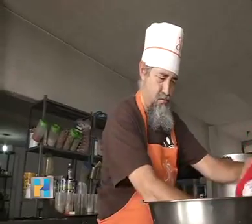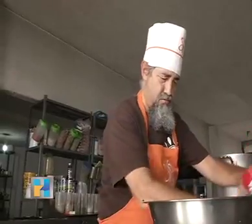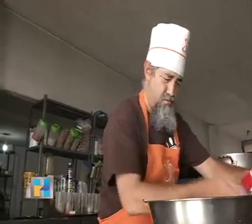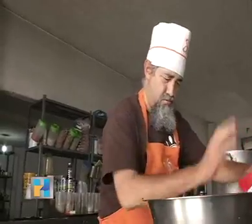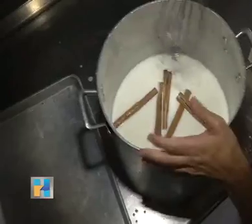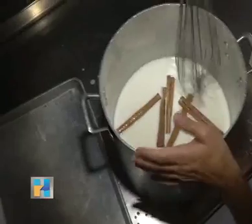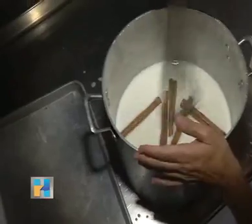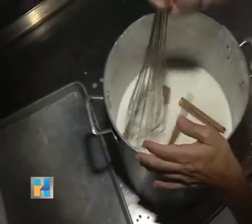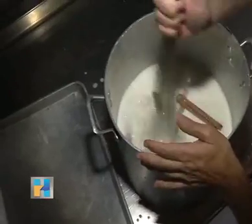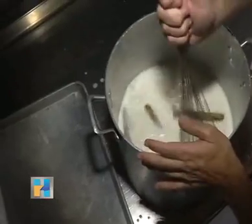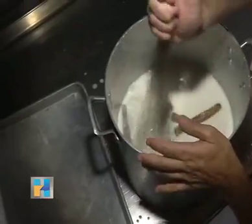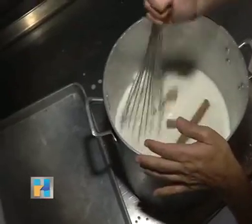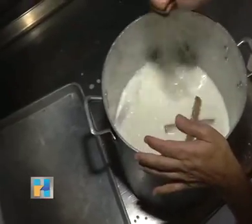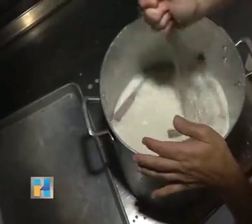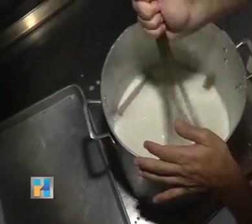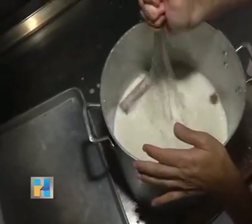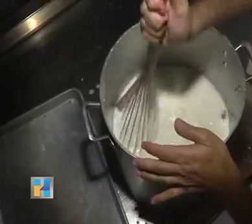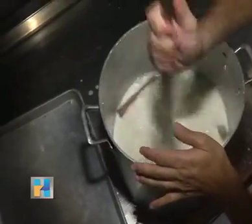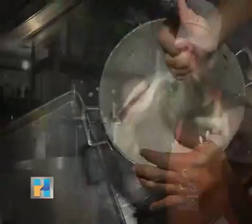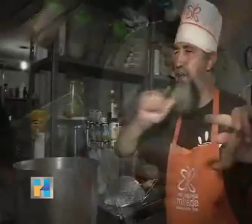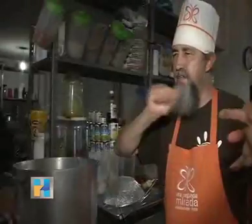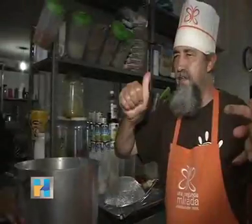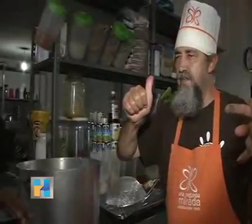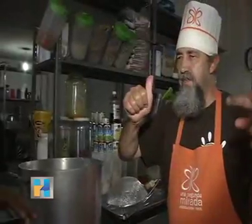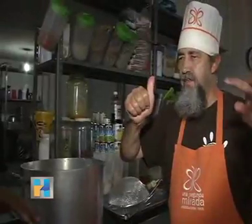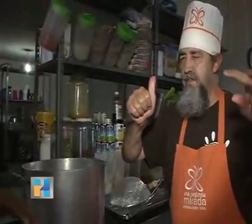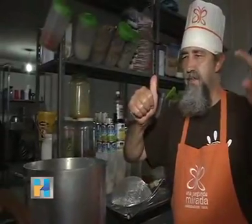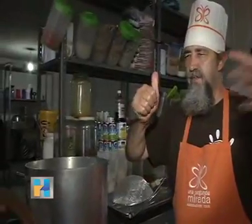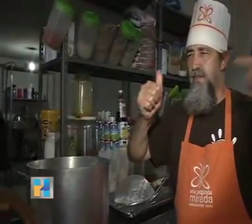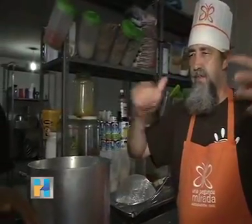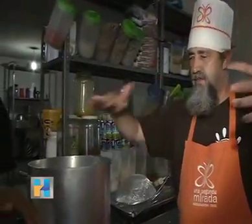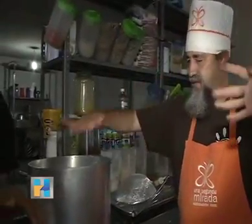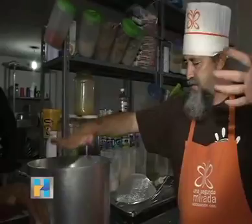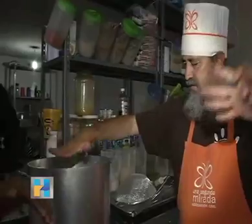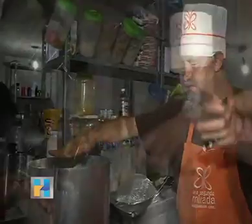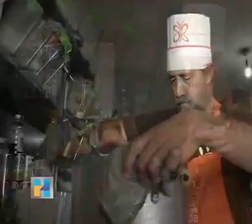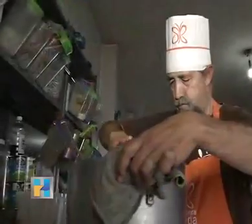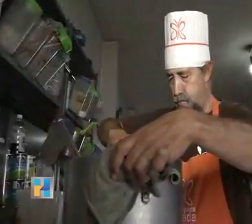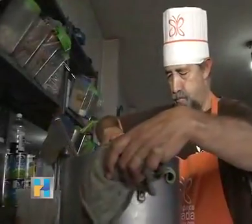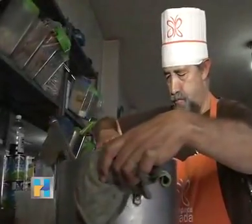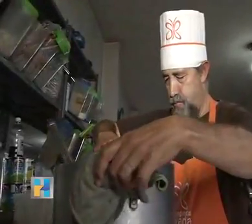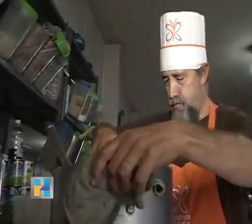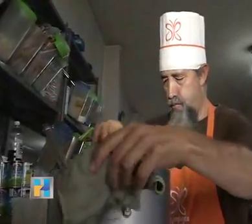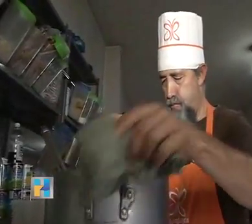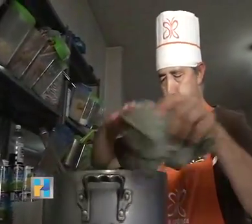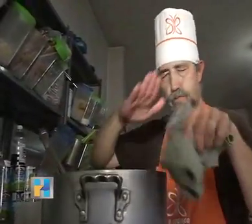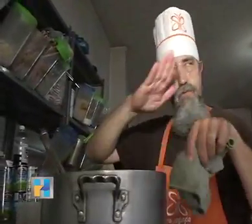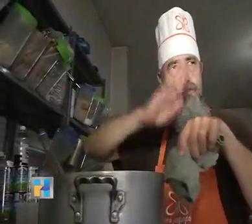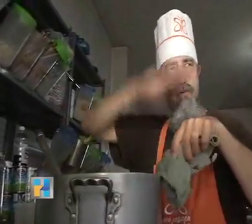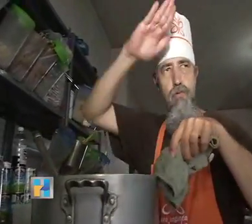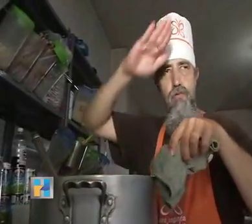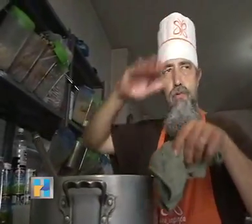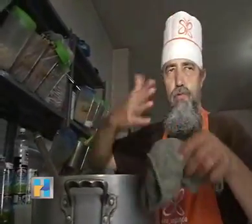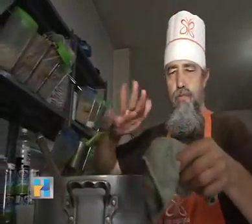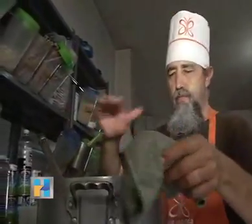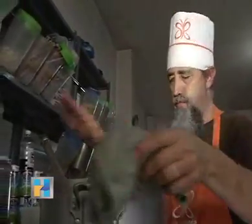Leche, canela, mantequilla, calor. Como esto, si tiene que está frío, ya con el tiempo va a